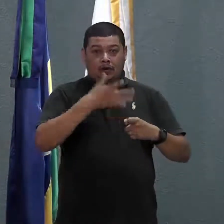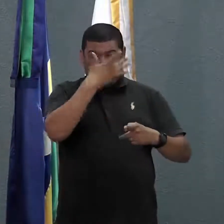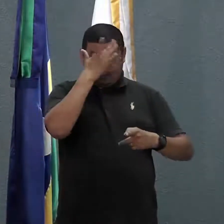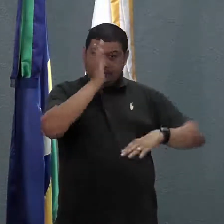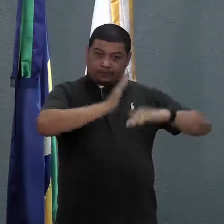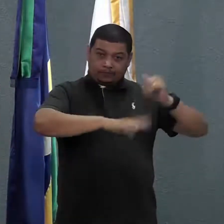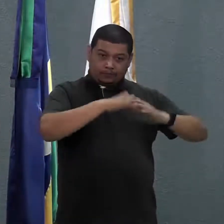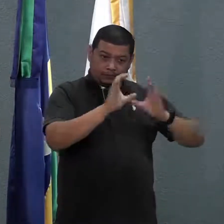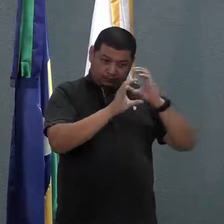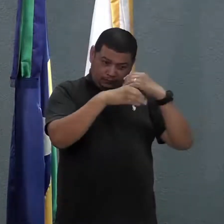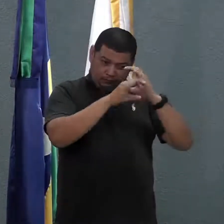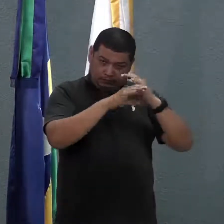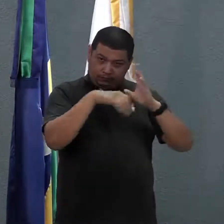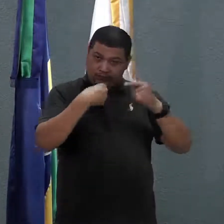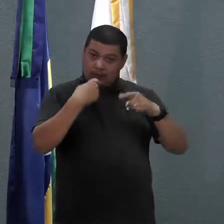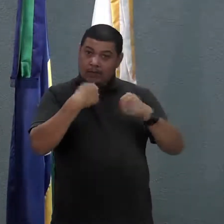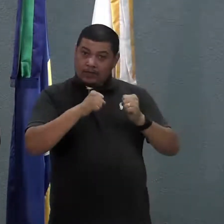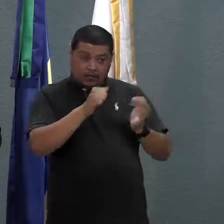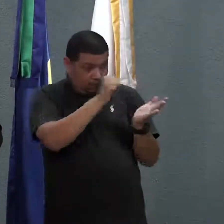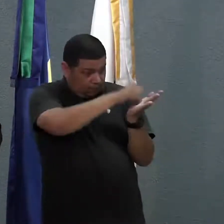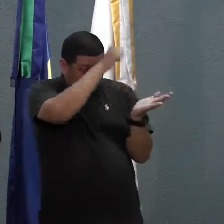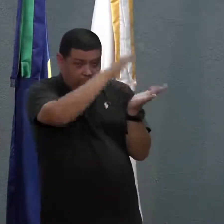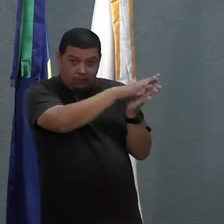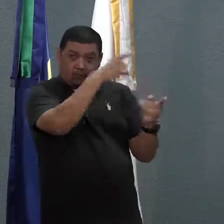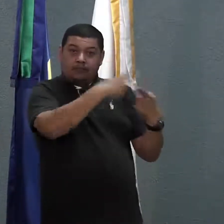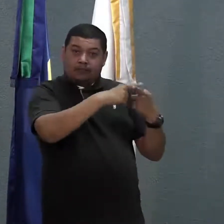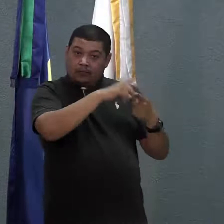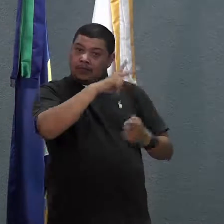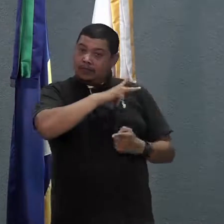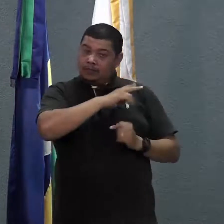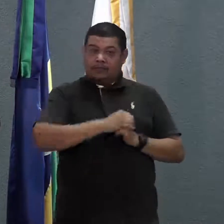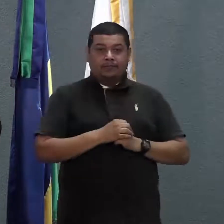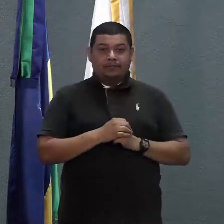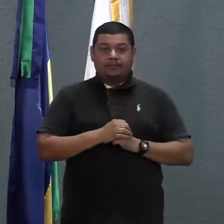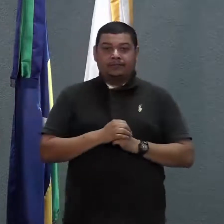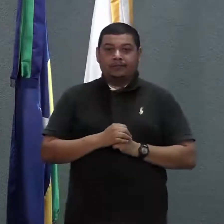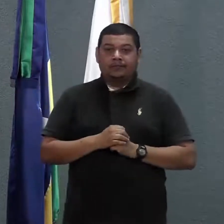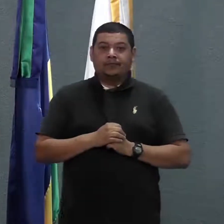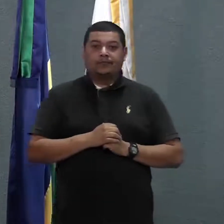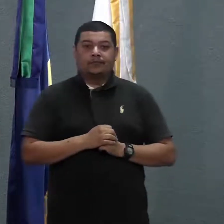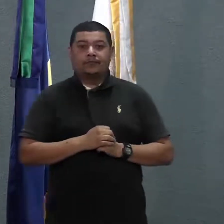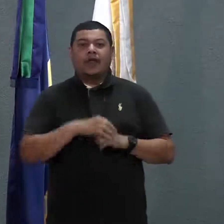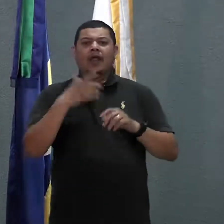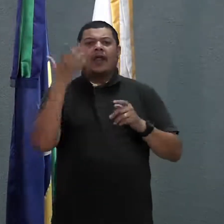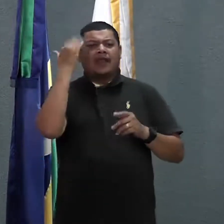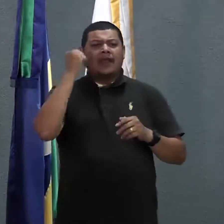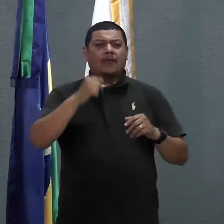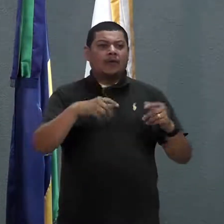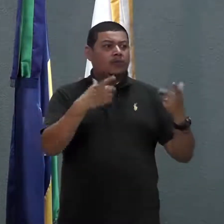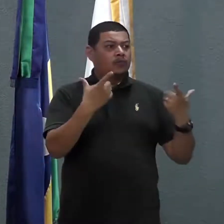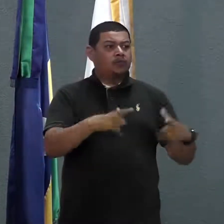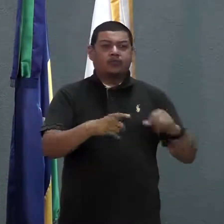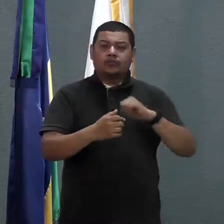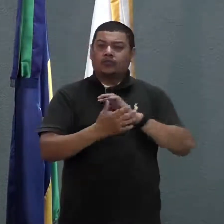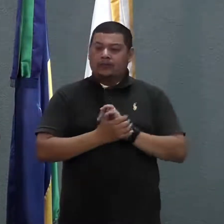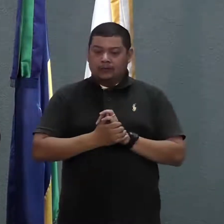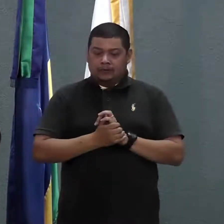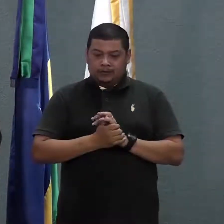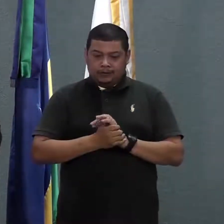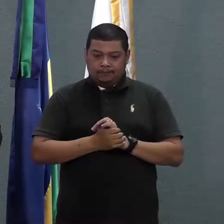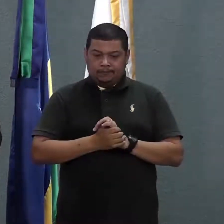caso, seja notificado, porque é uma coisa particular. E as privadas, tudo que foi